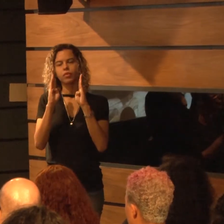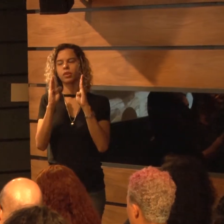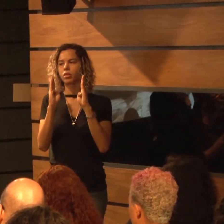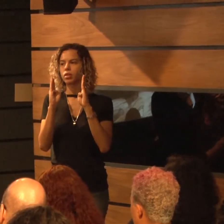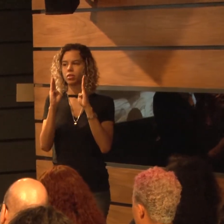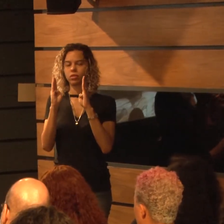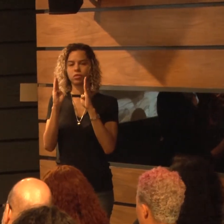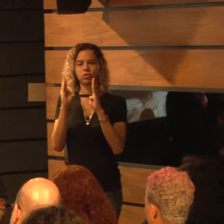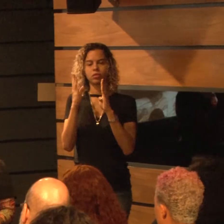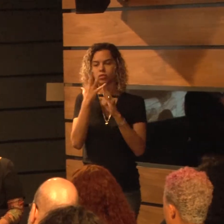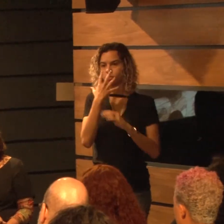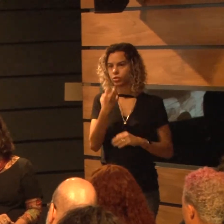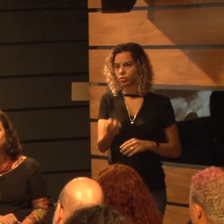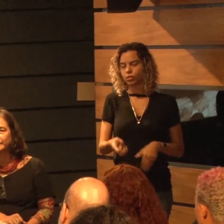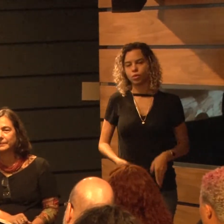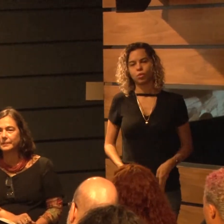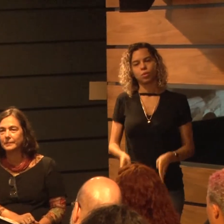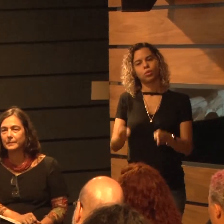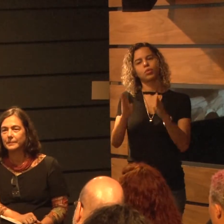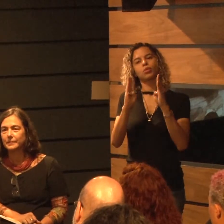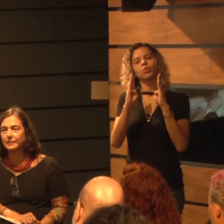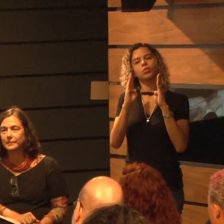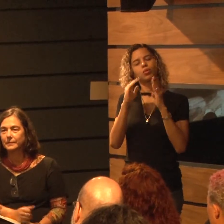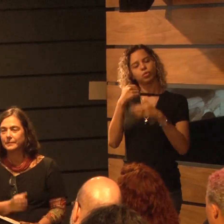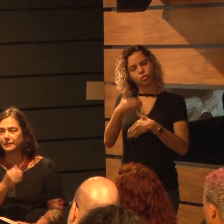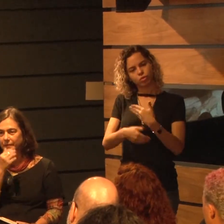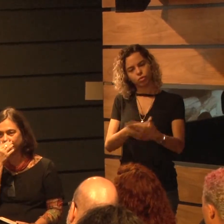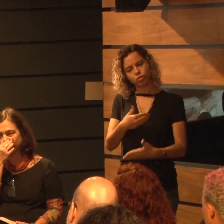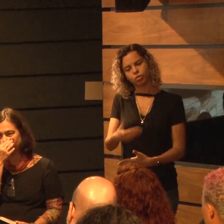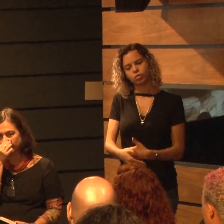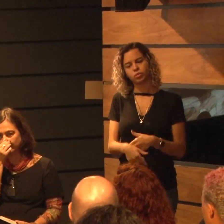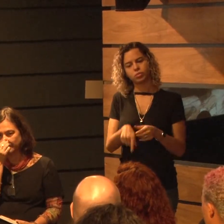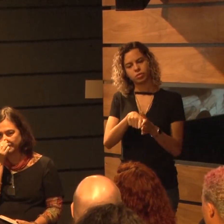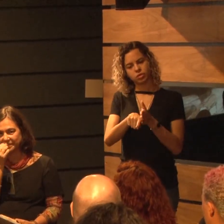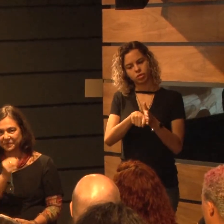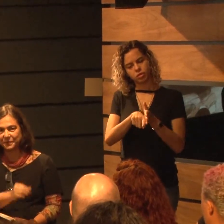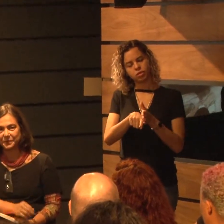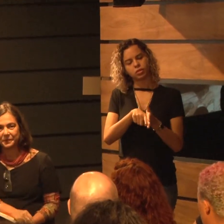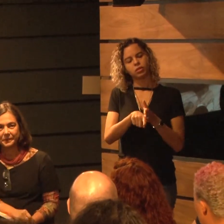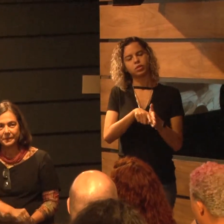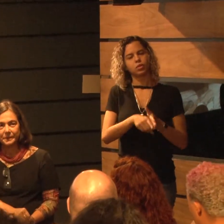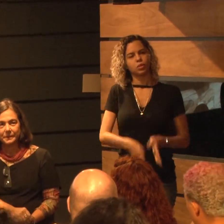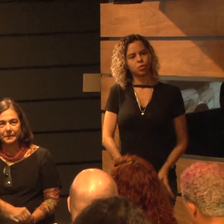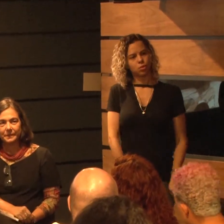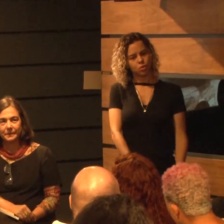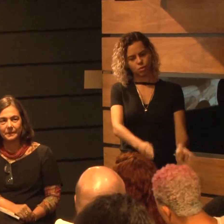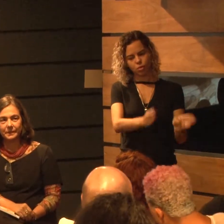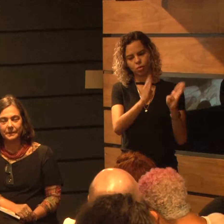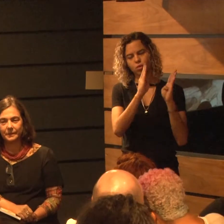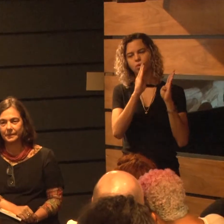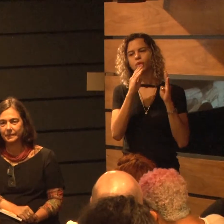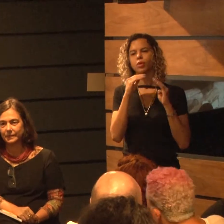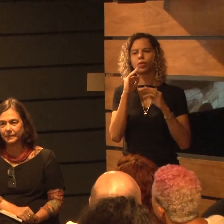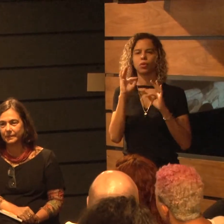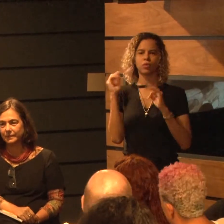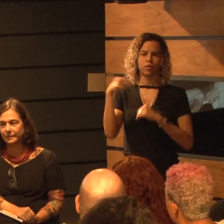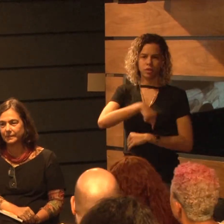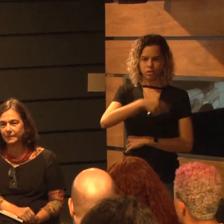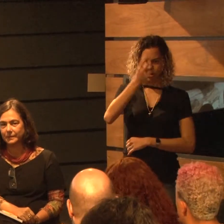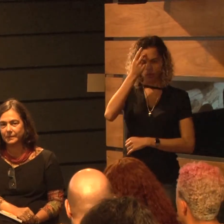fico muito chamada por aquele corredor e vou desenvolver uma pesquisa através de corredores, venho aqui para São Paulo,